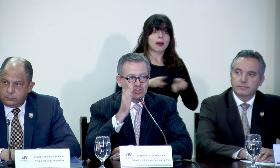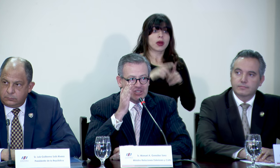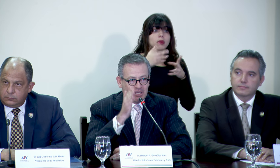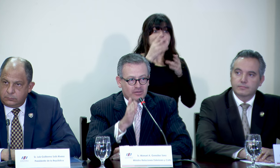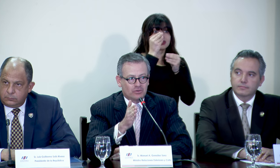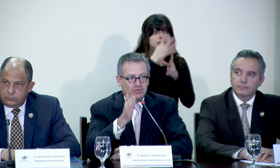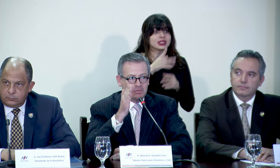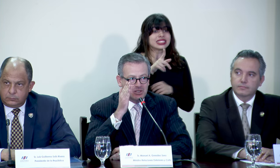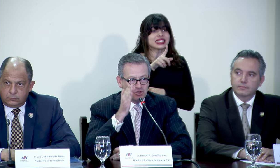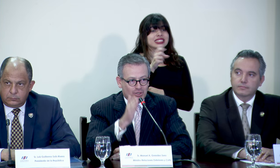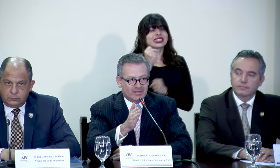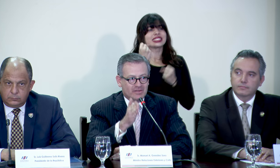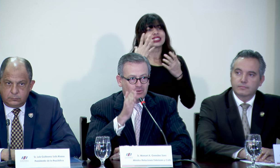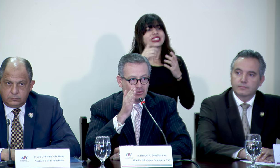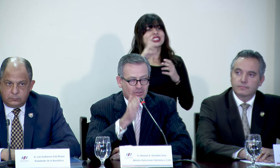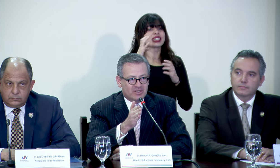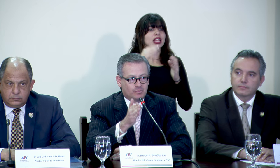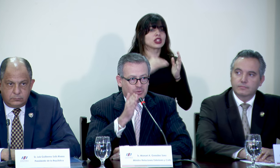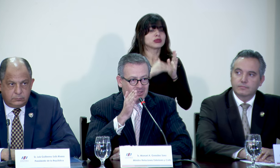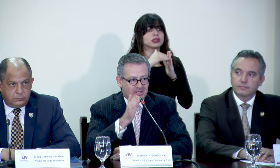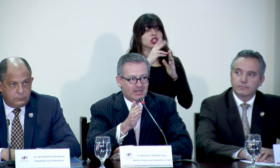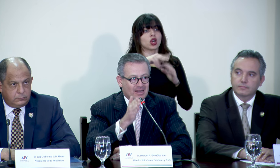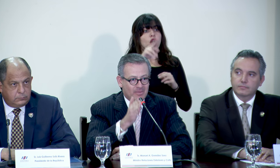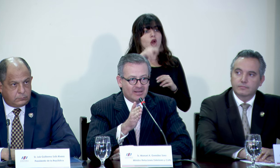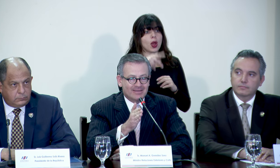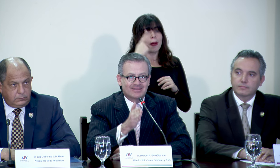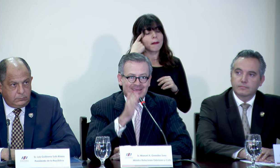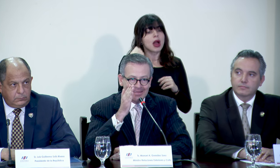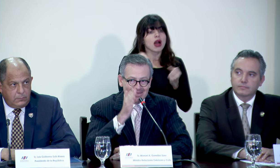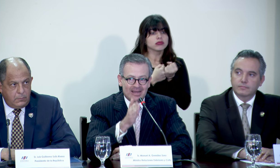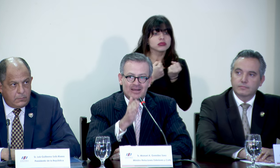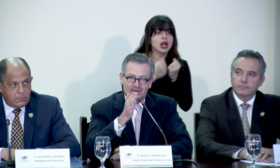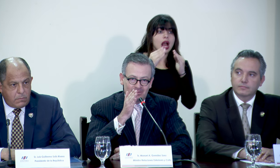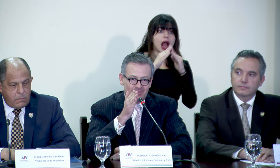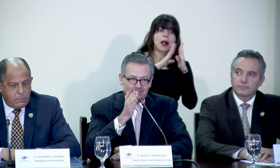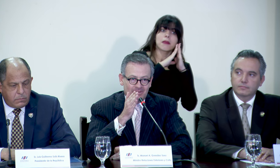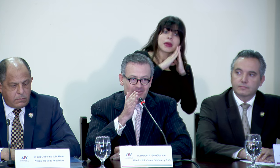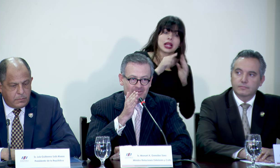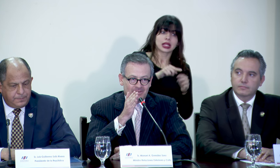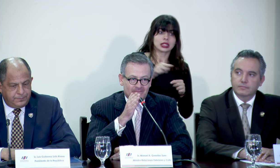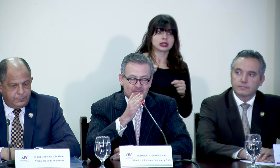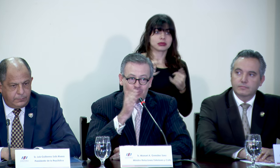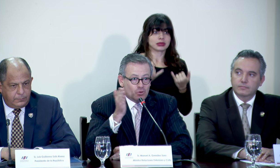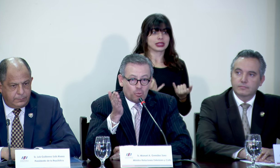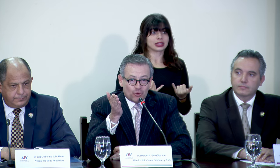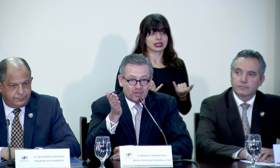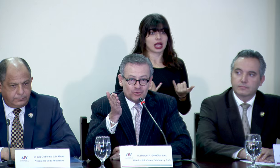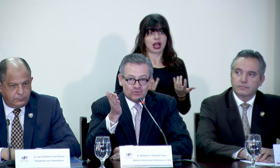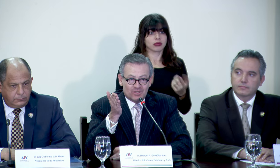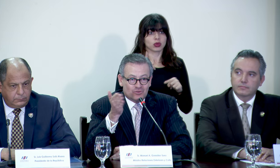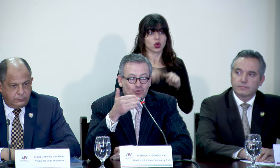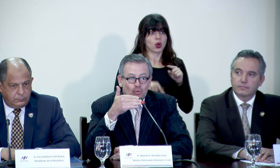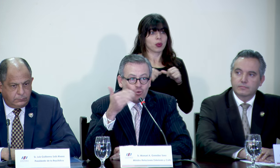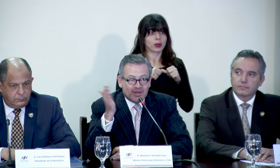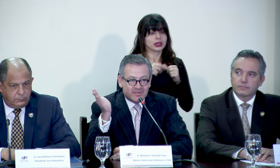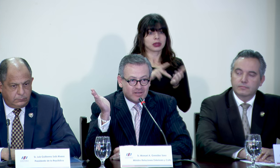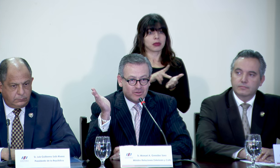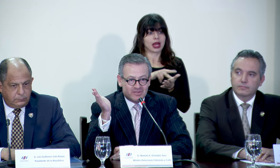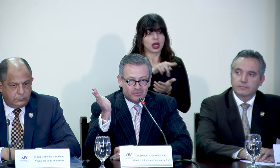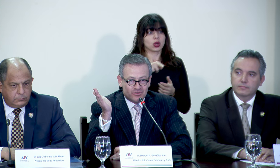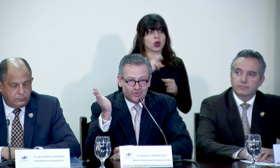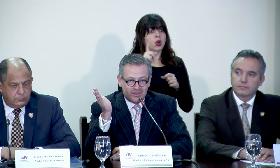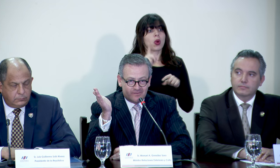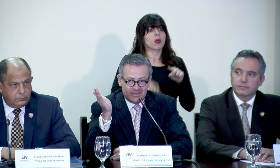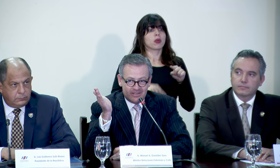informado, cientos de millones de colones por mantener albergues que ya no podemos, esto no puede ser